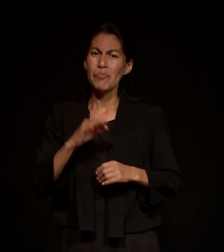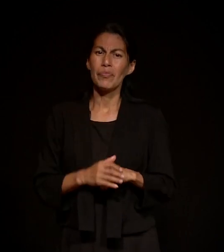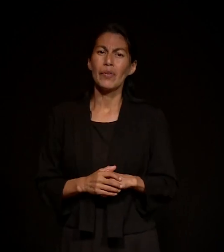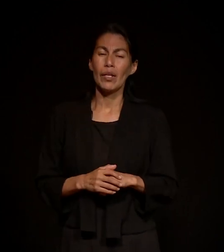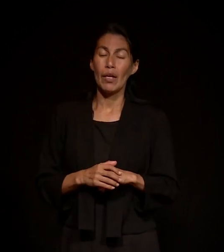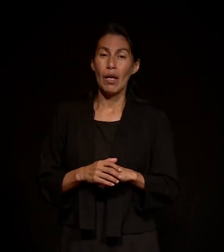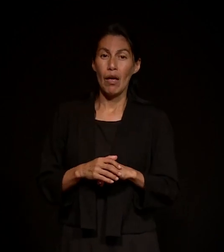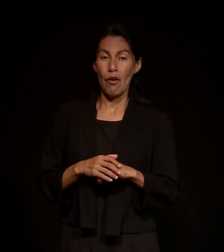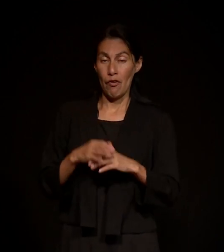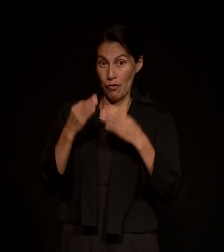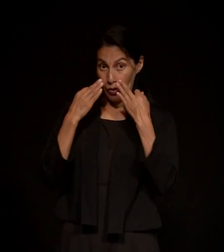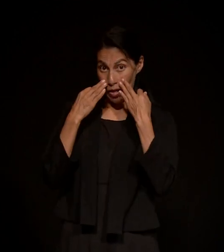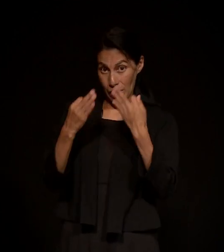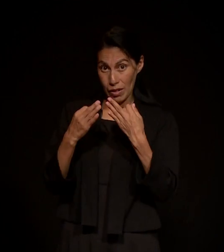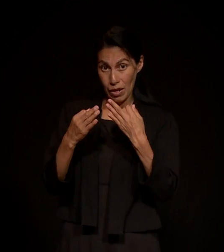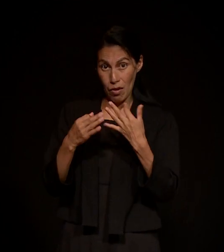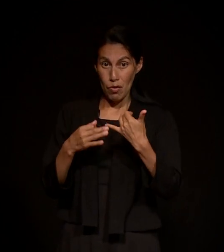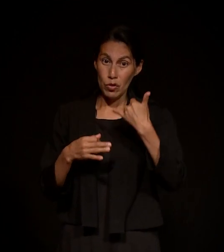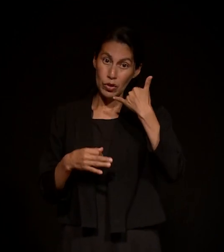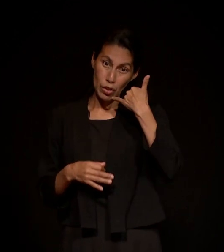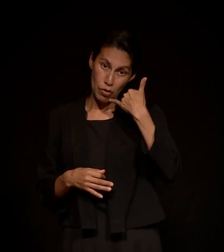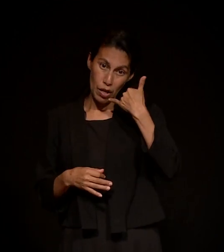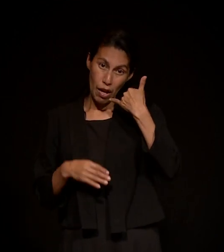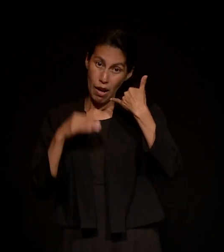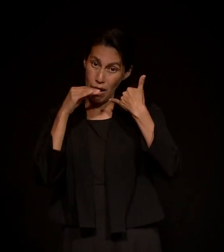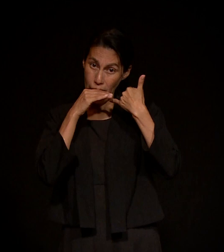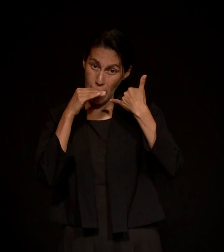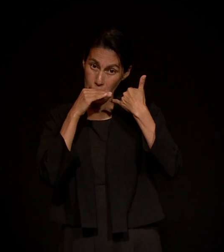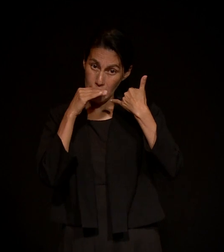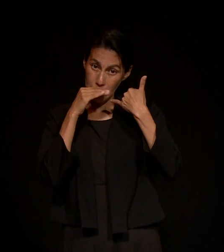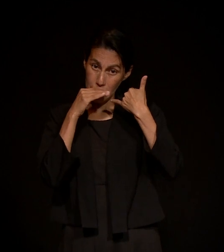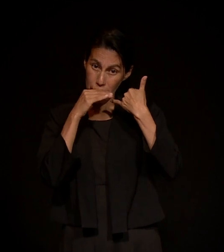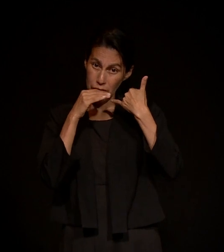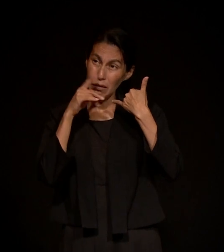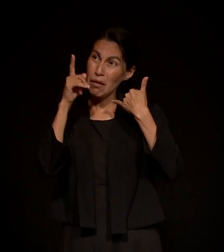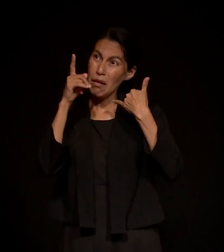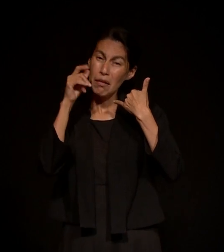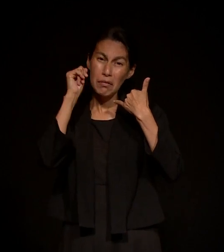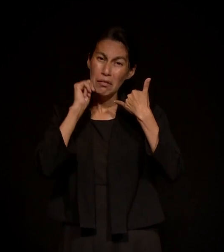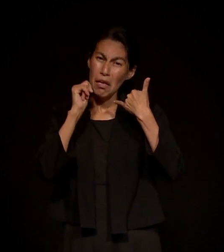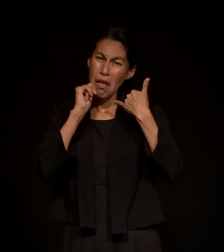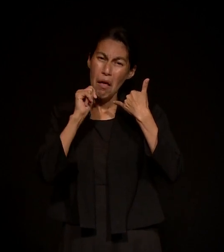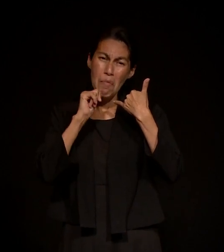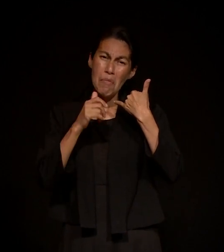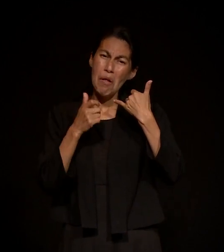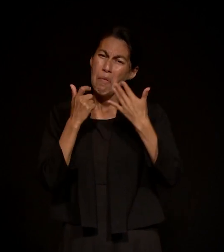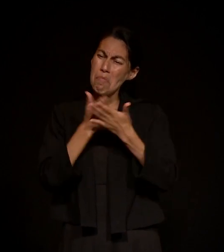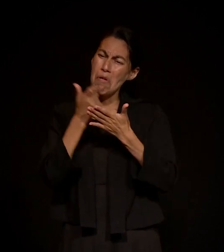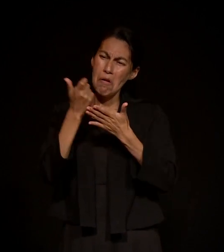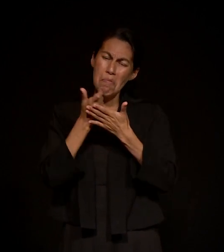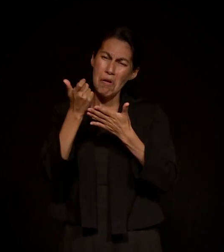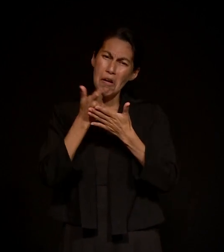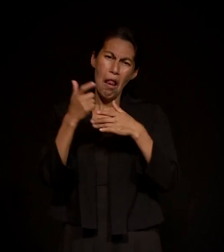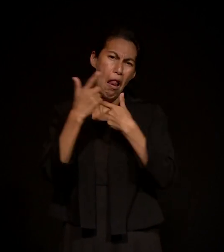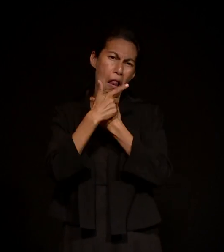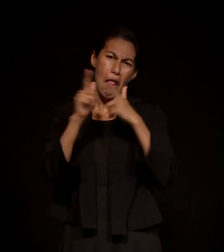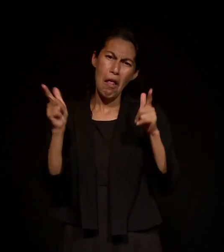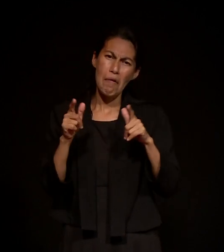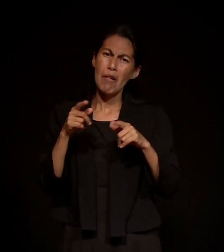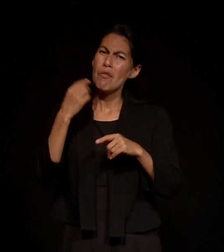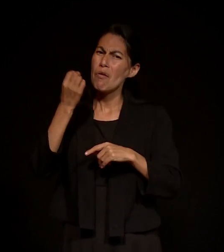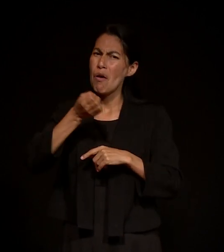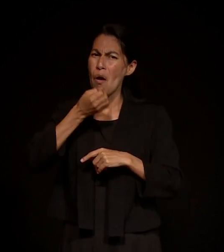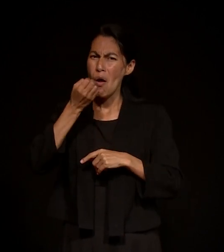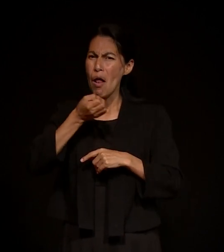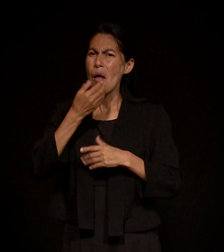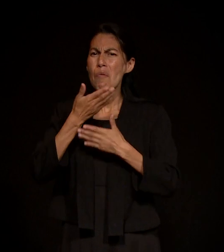abrió el camino. Imagínate tener un celular gratis directo al cielo y siempre pagado. No hay ningún